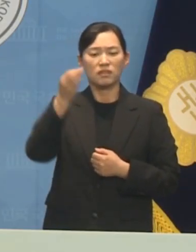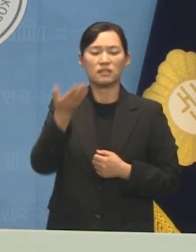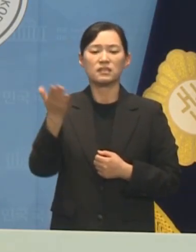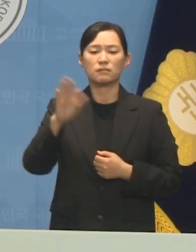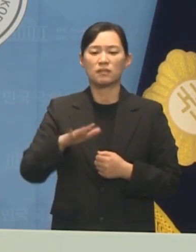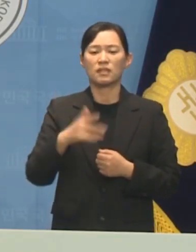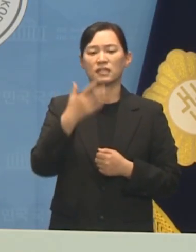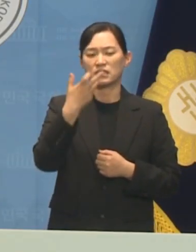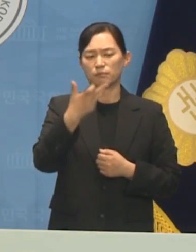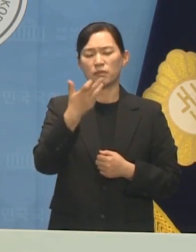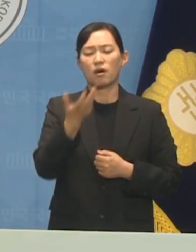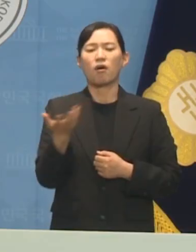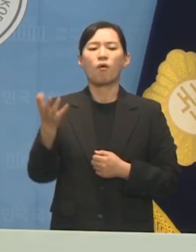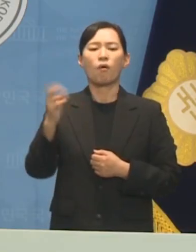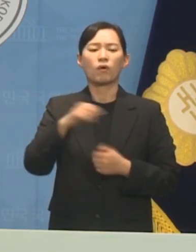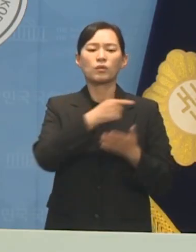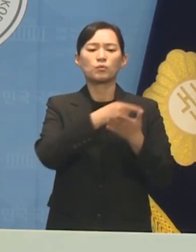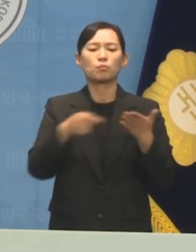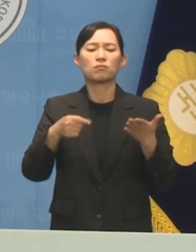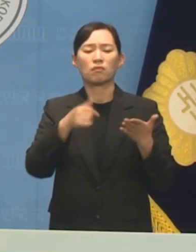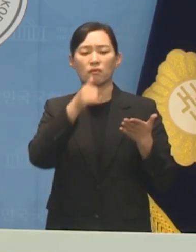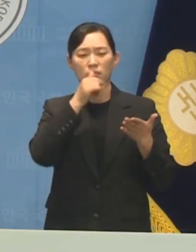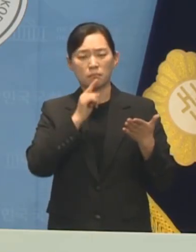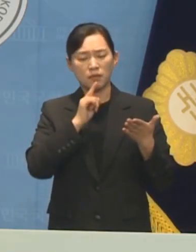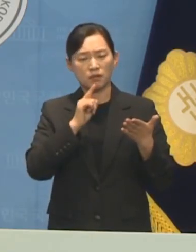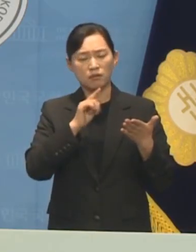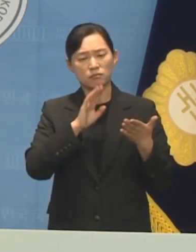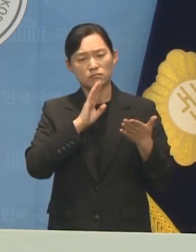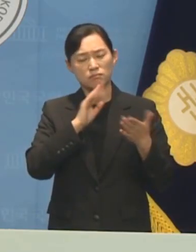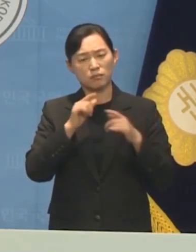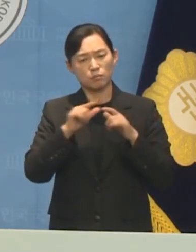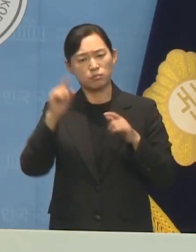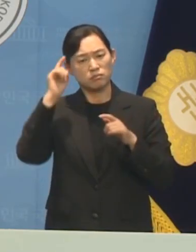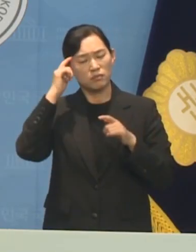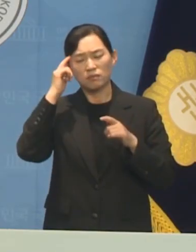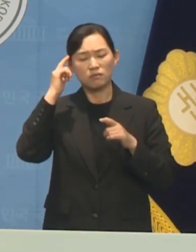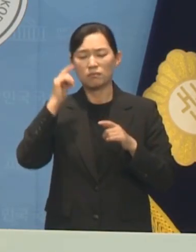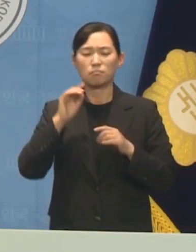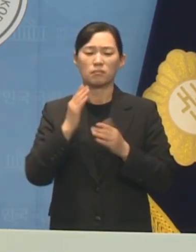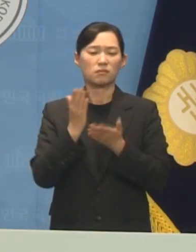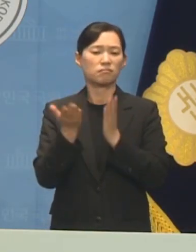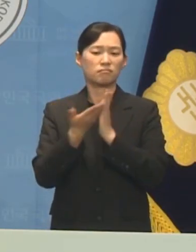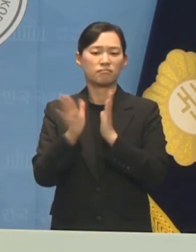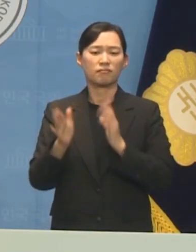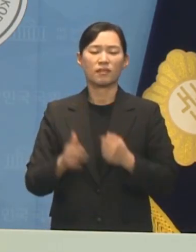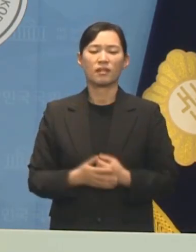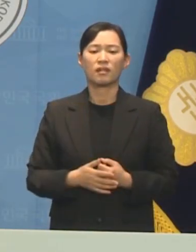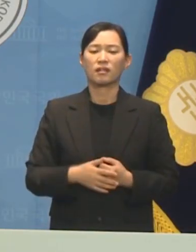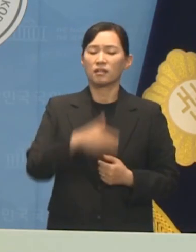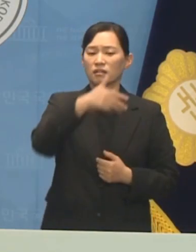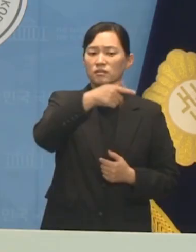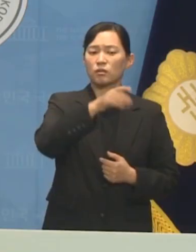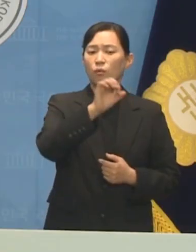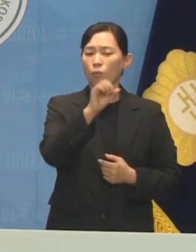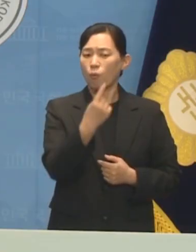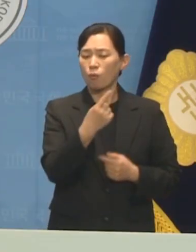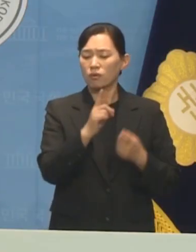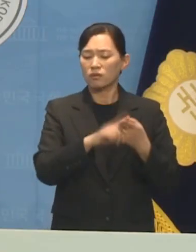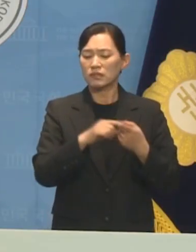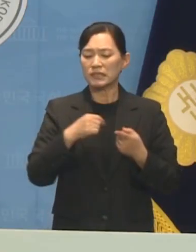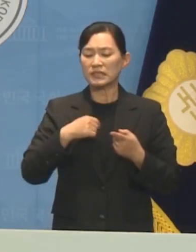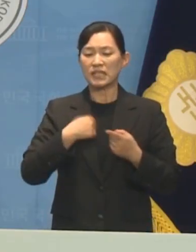18억의 순손실을 기록했습니다. 상식적이지 않습니다. 원청인 청원아이스에 의해서